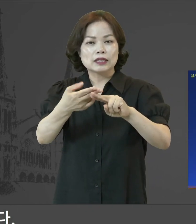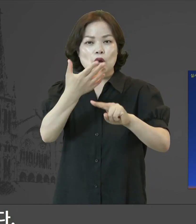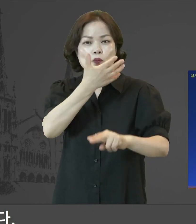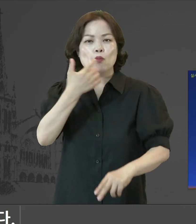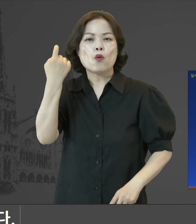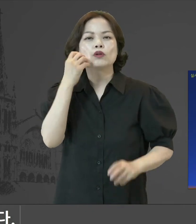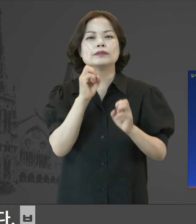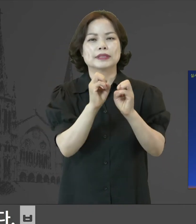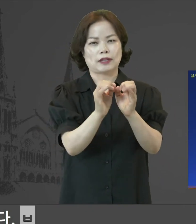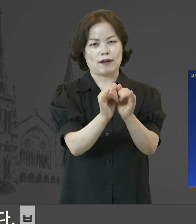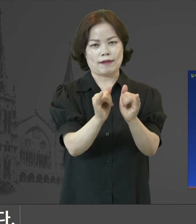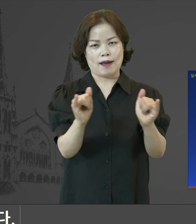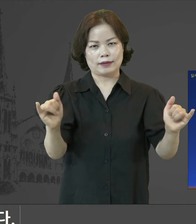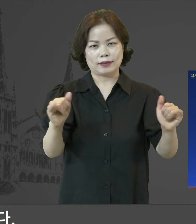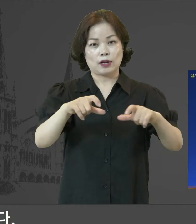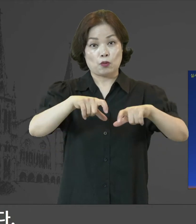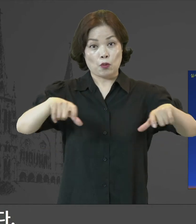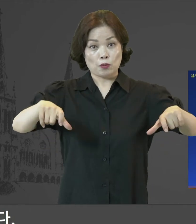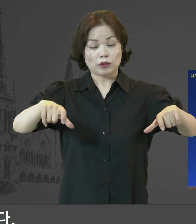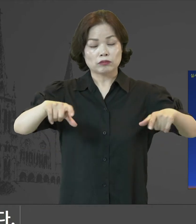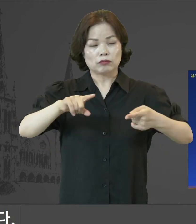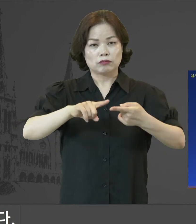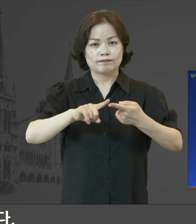이렇게 보편적으로 설명을 합니다.